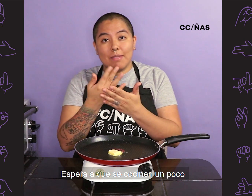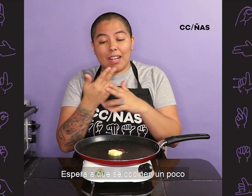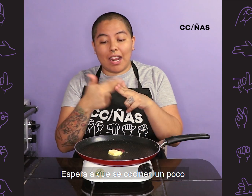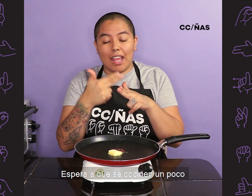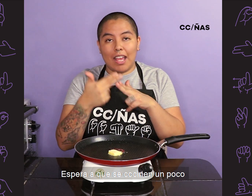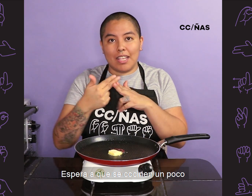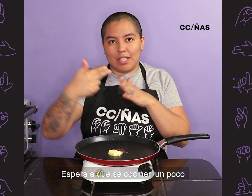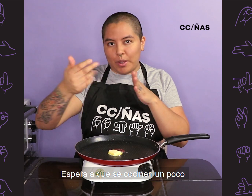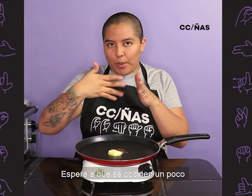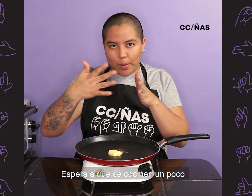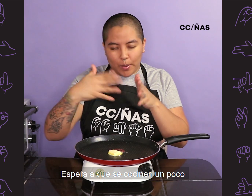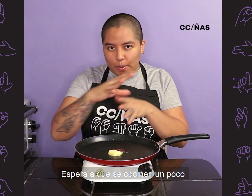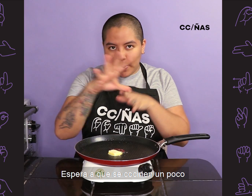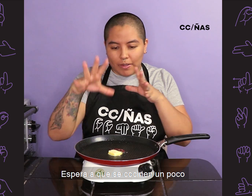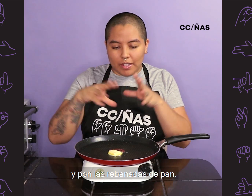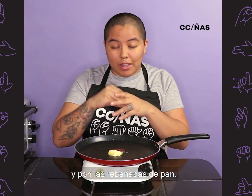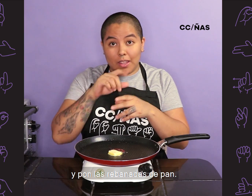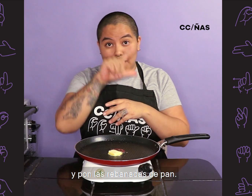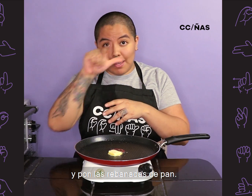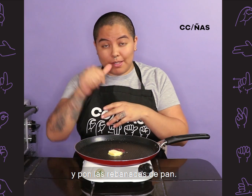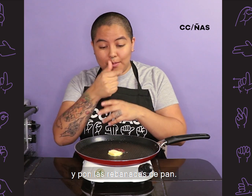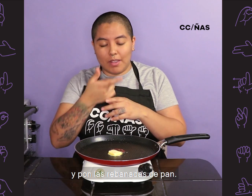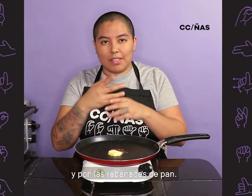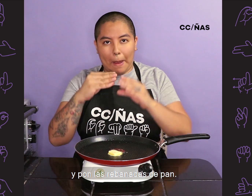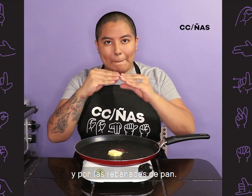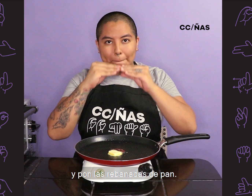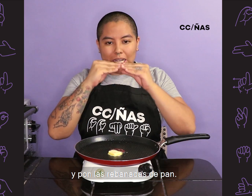Espera a que se cocinen un poco y pon las rebanadas de pan.